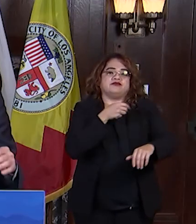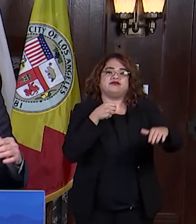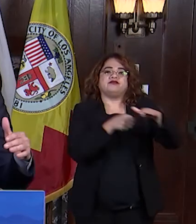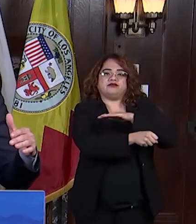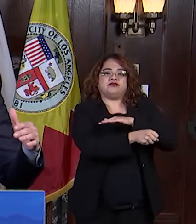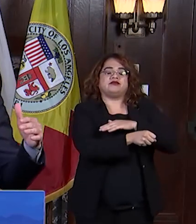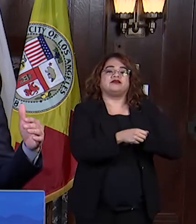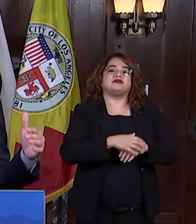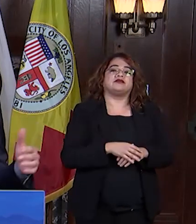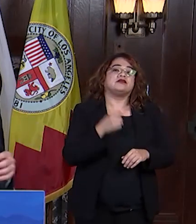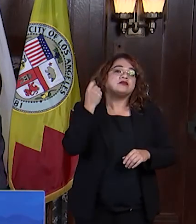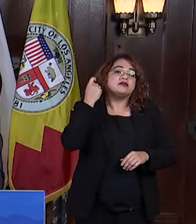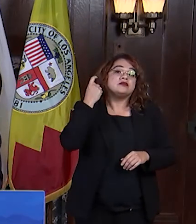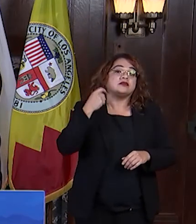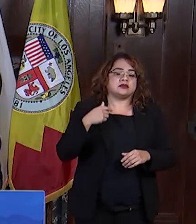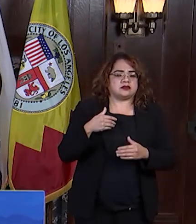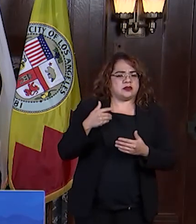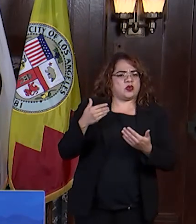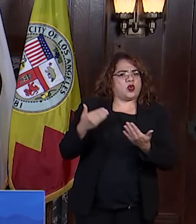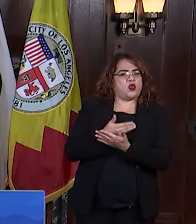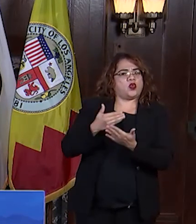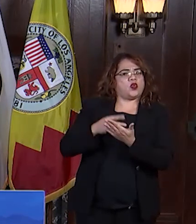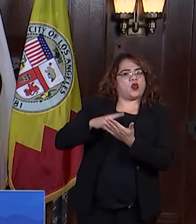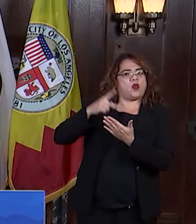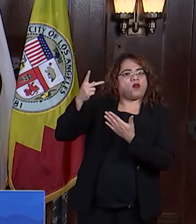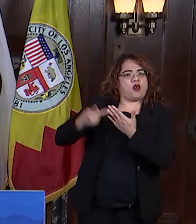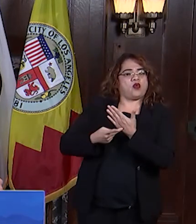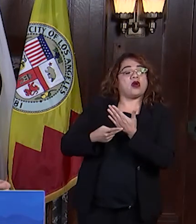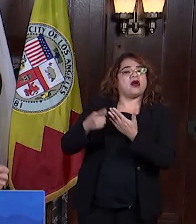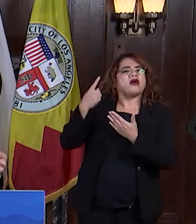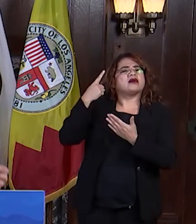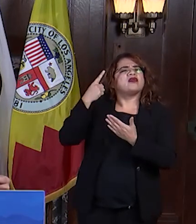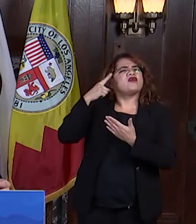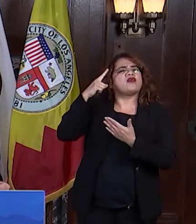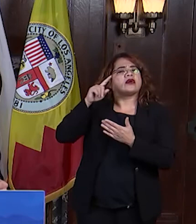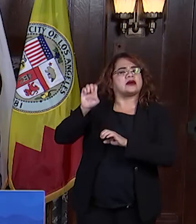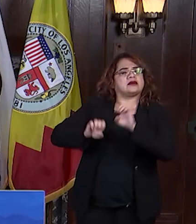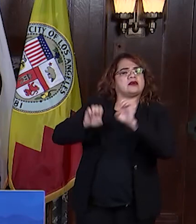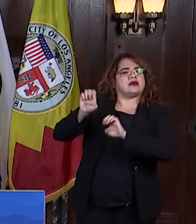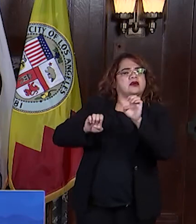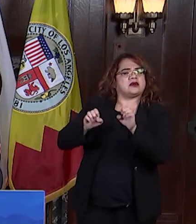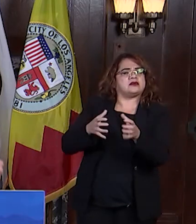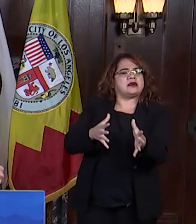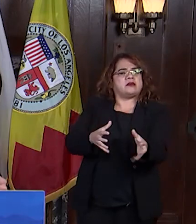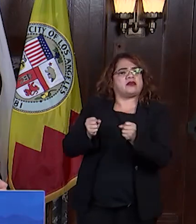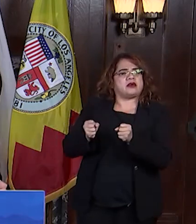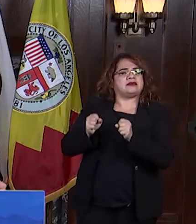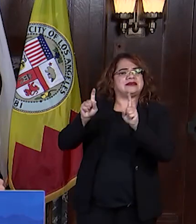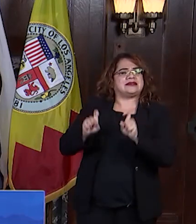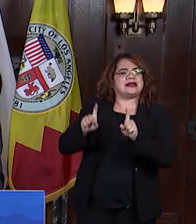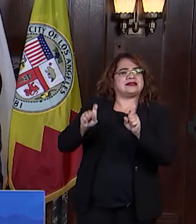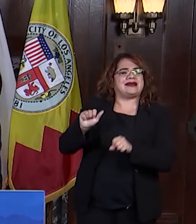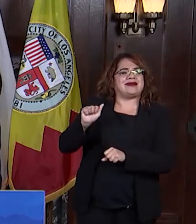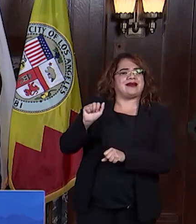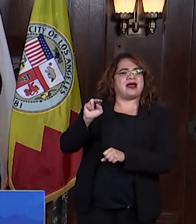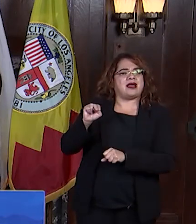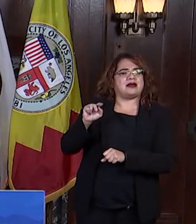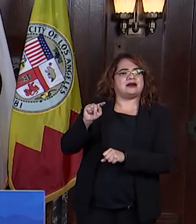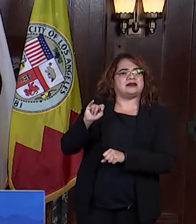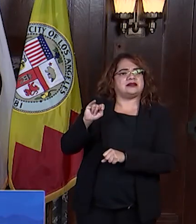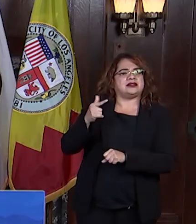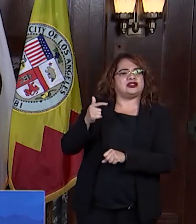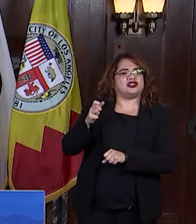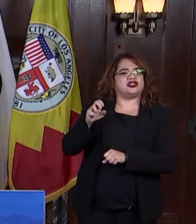con lanzar un programa piloto para evaluar el uso de pruebas de detección rápidas en bomberas